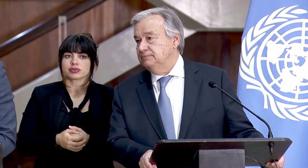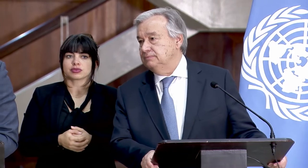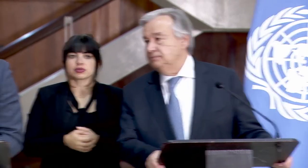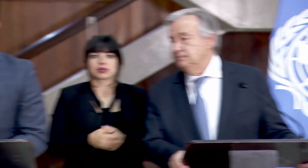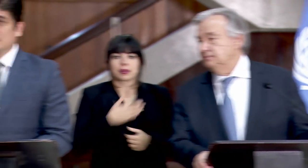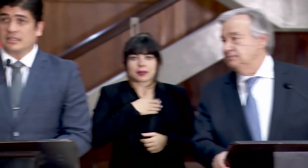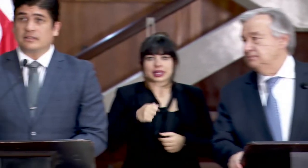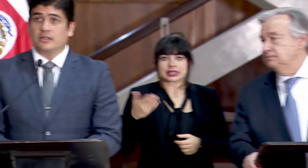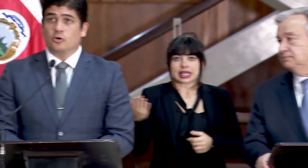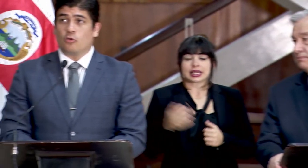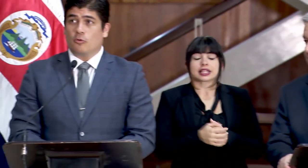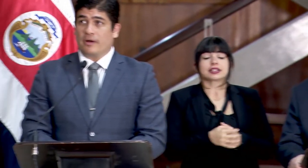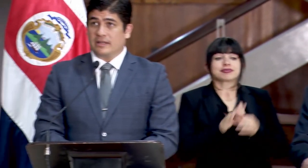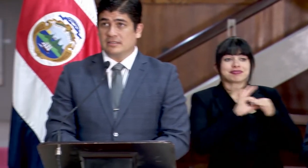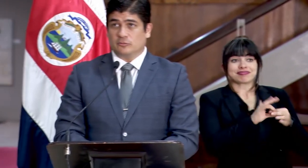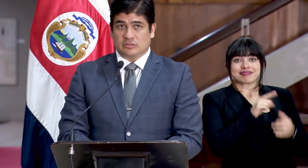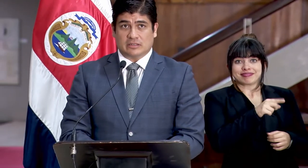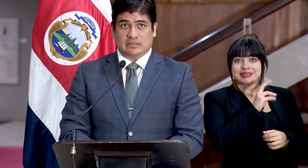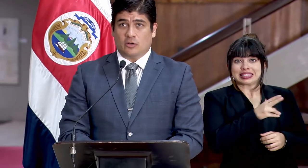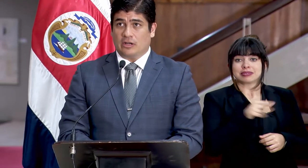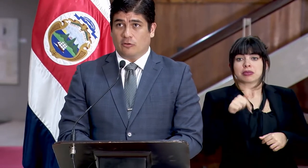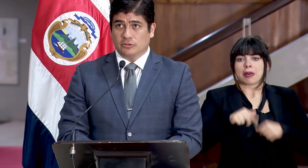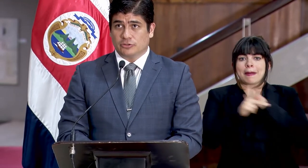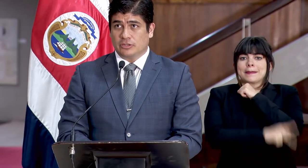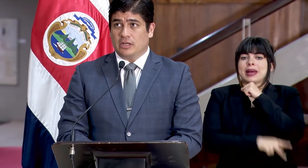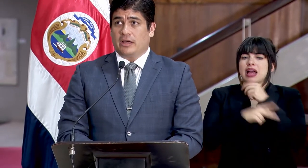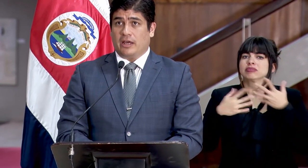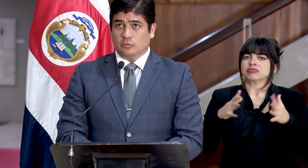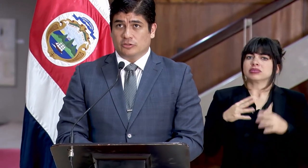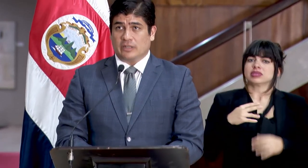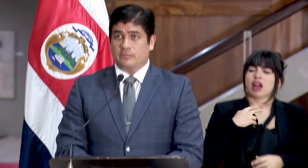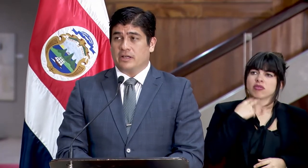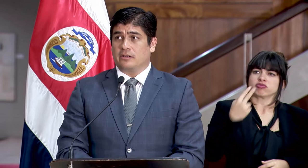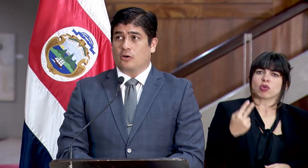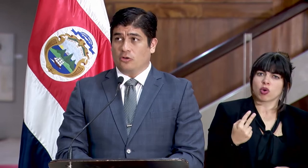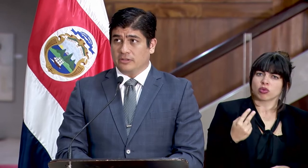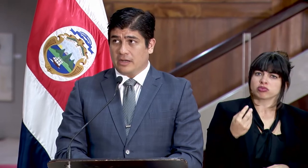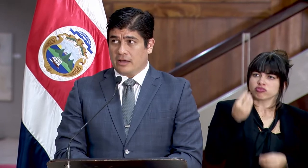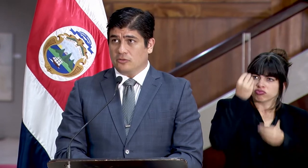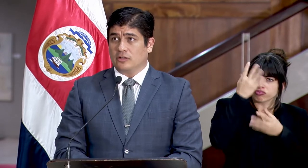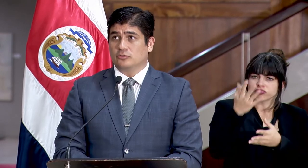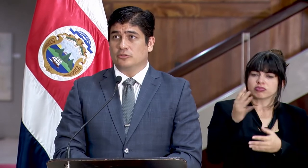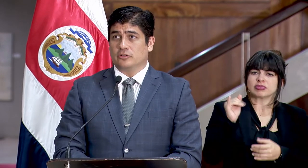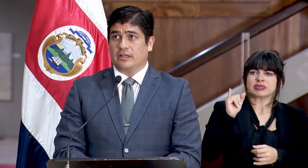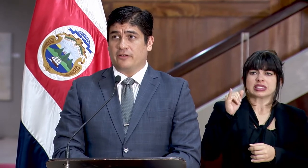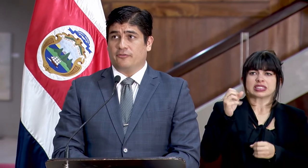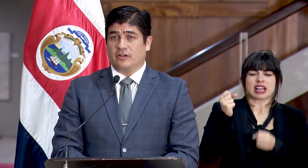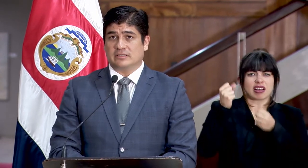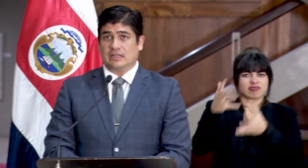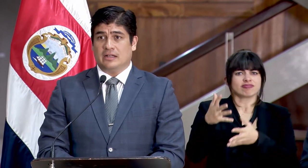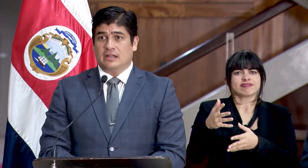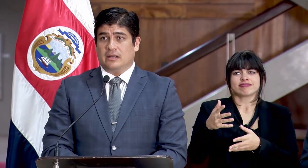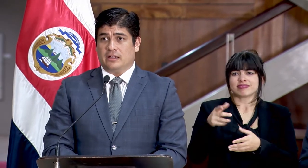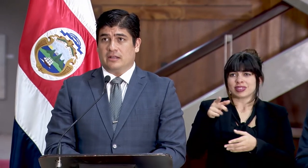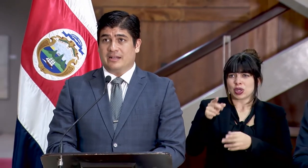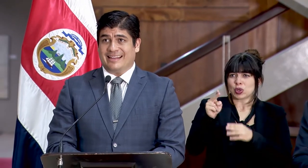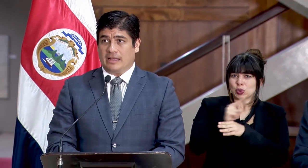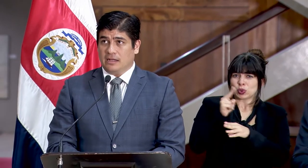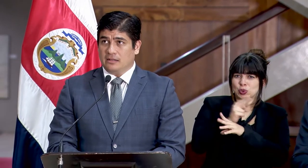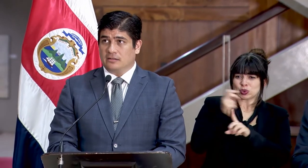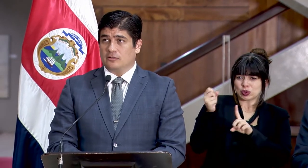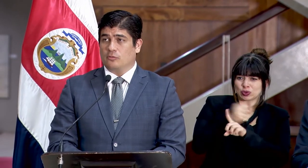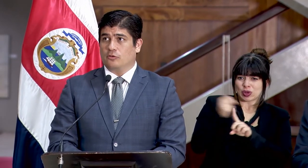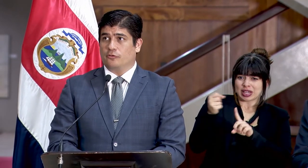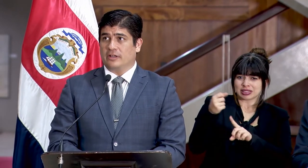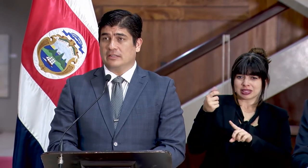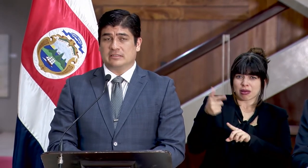Señor presidente. En ese sentido, como país hemos alzado la voz, hemos también condenado el uso de fuerza